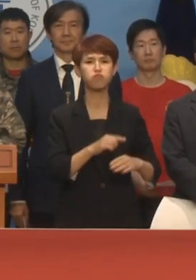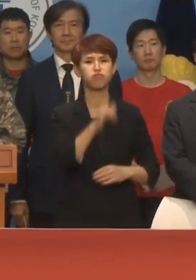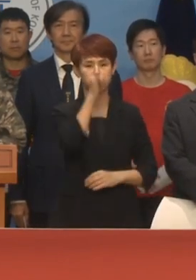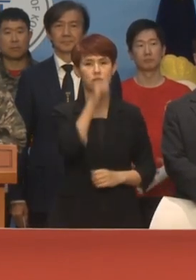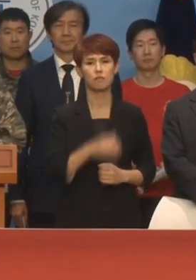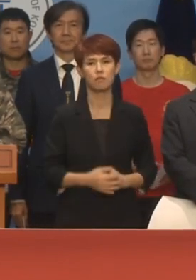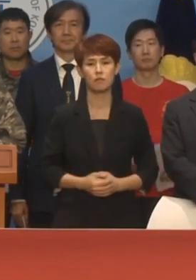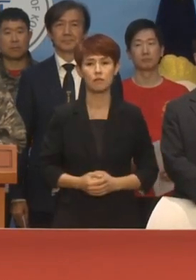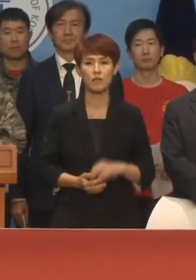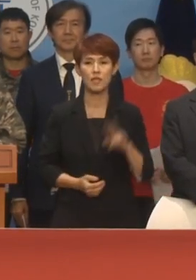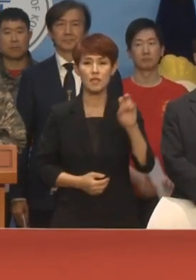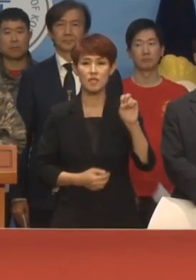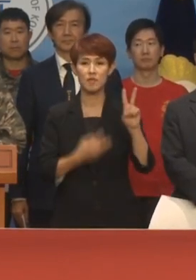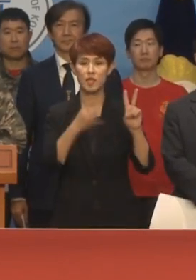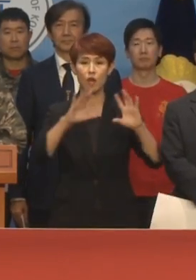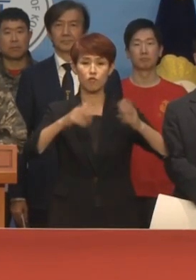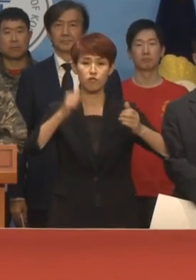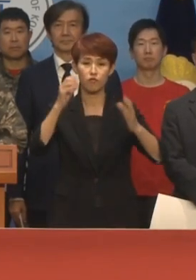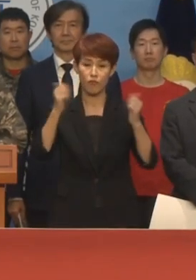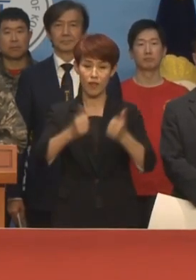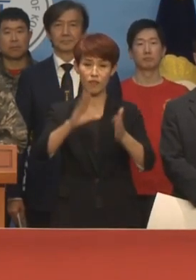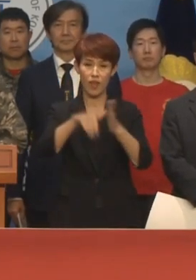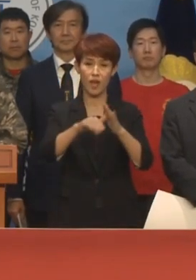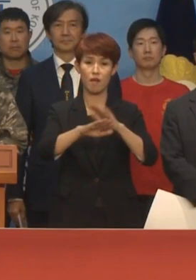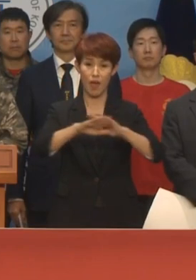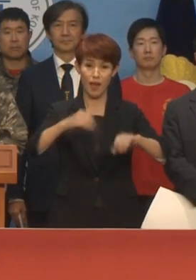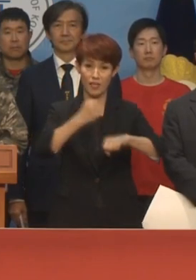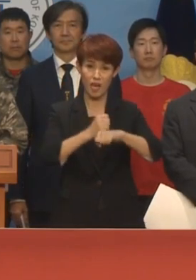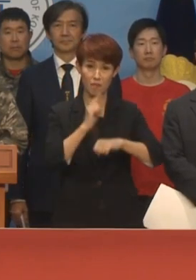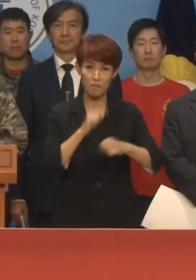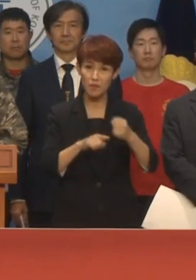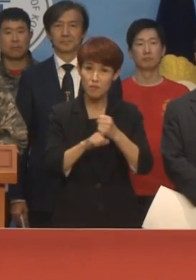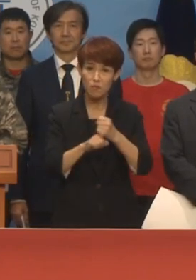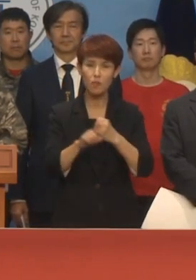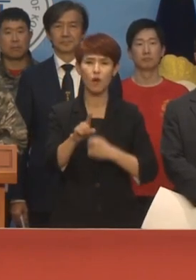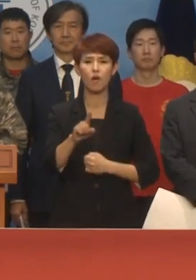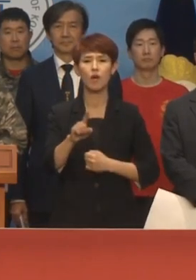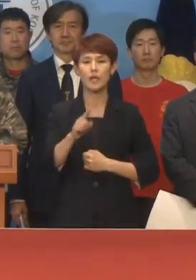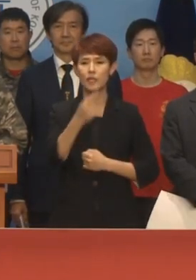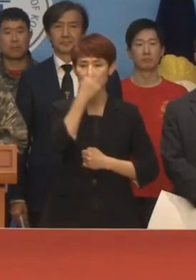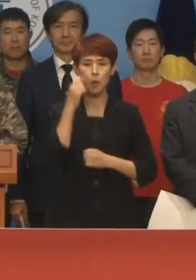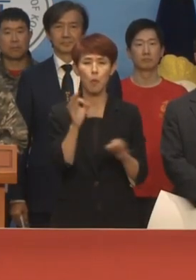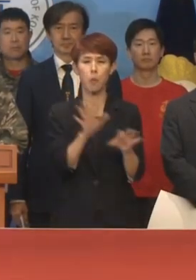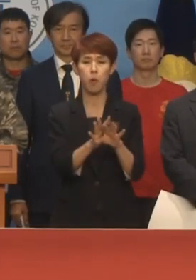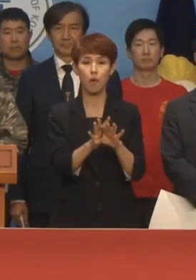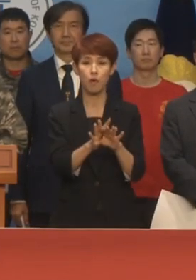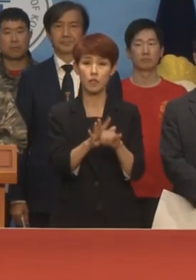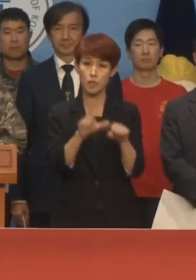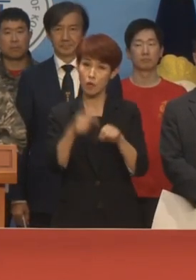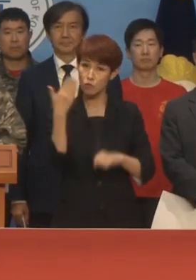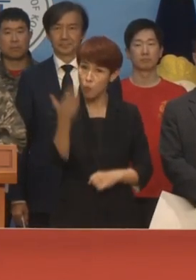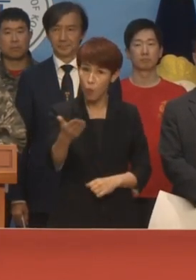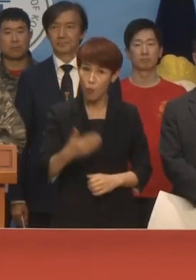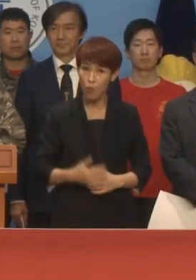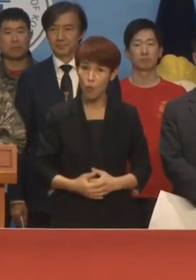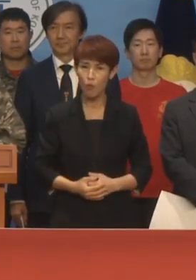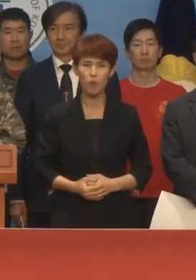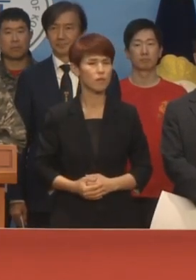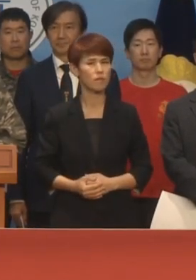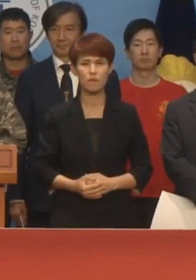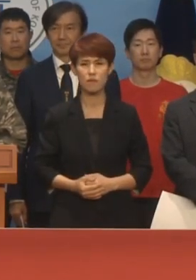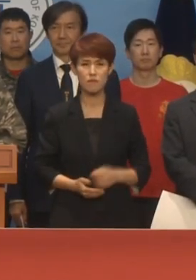22대 국회에서 처리하자는 것은 증거인멸까지 시간을 벌어주자는 것입니까?